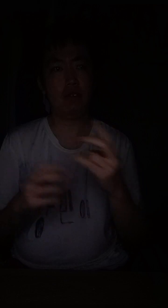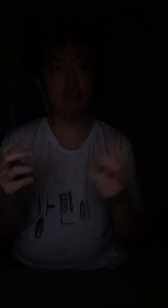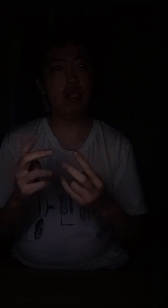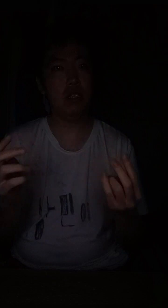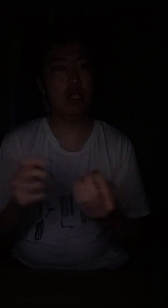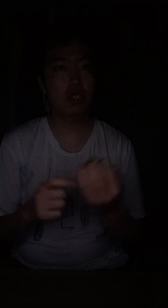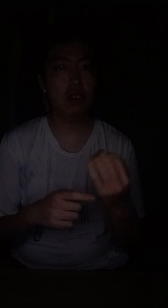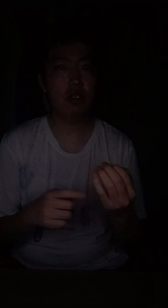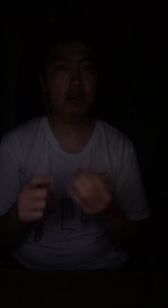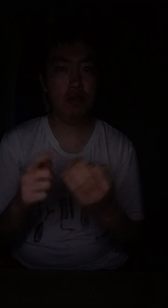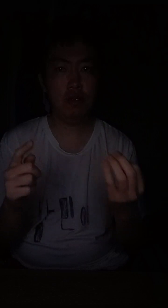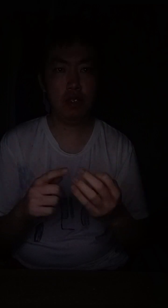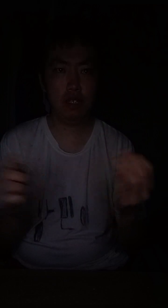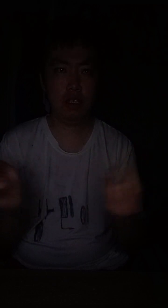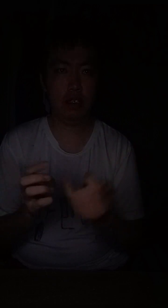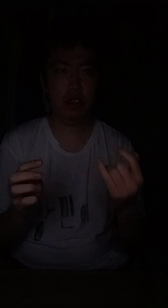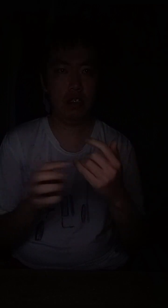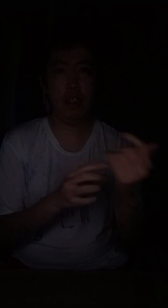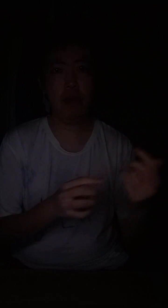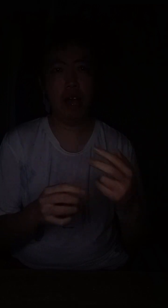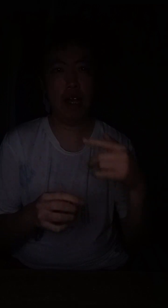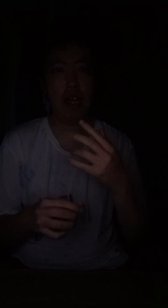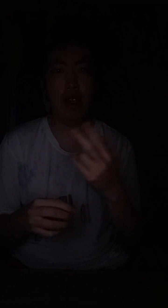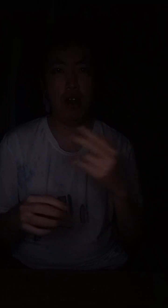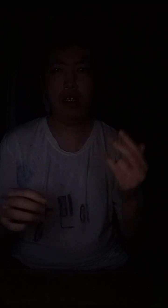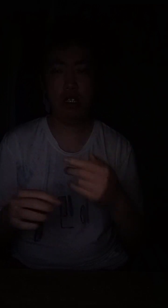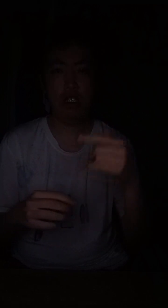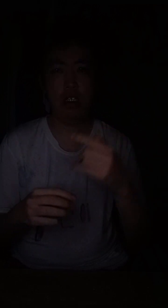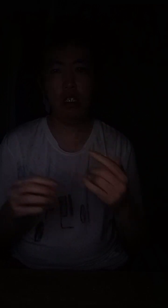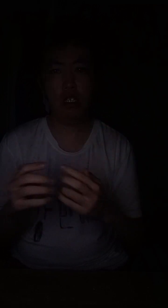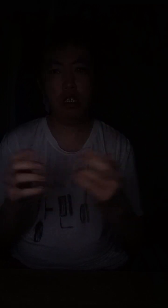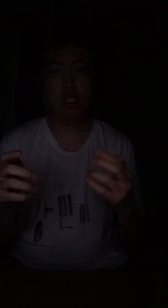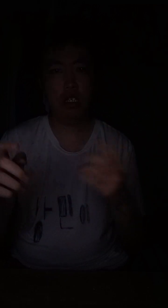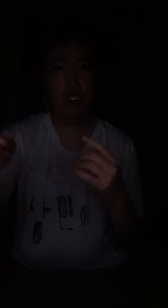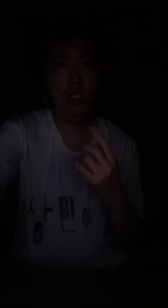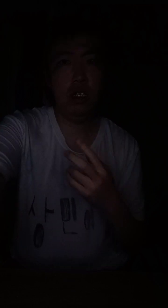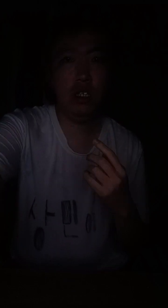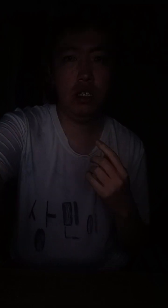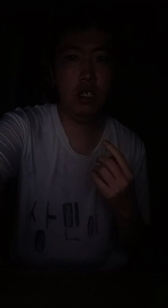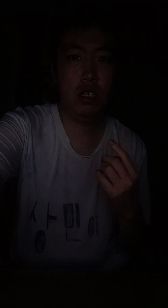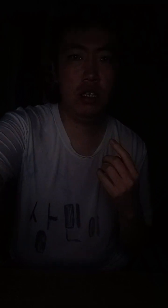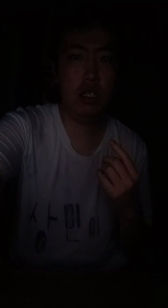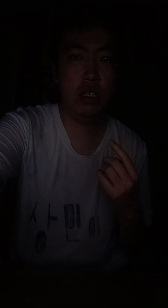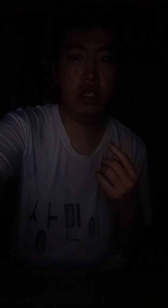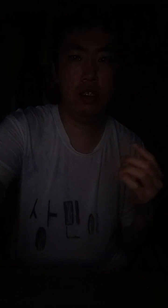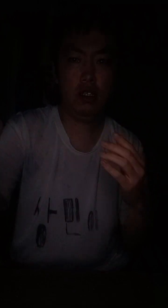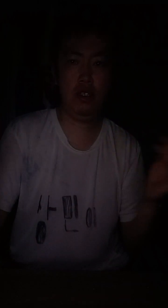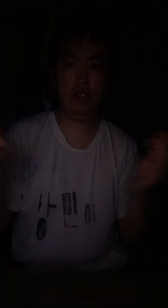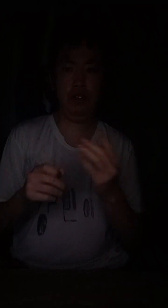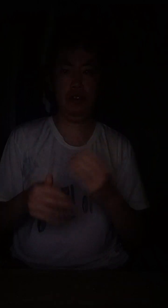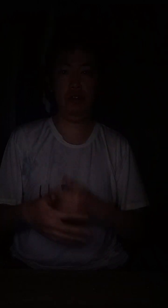1994년 공채 기자로 KBS에 입사한 박 앵커는 작년 11월부터 9시 뉴스를 진행하고 있습니다. 지난 2월